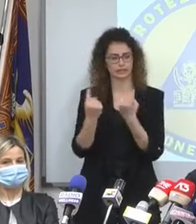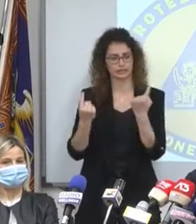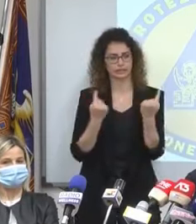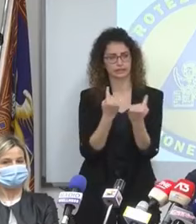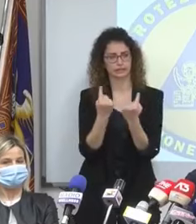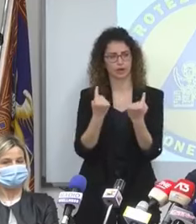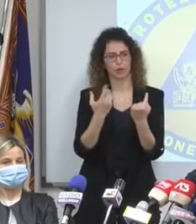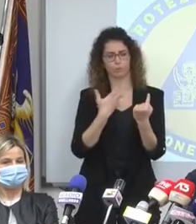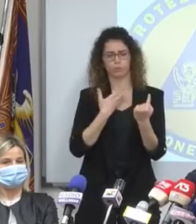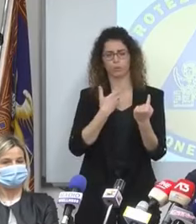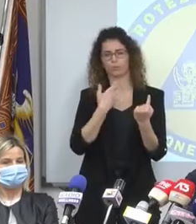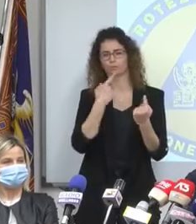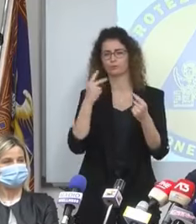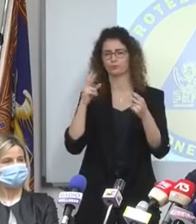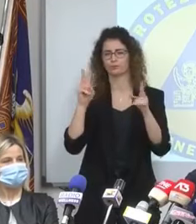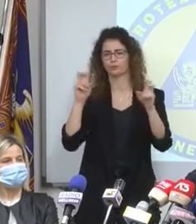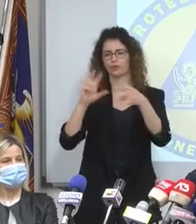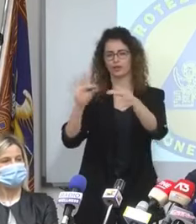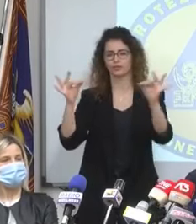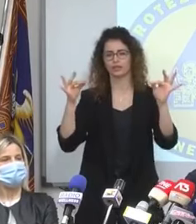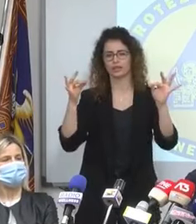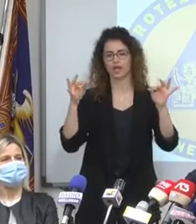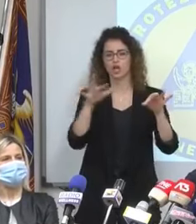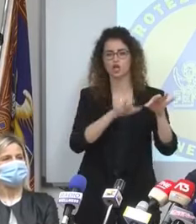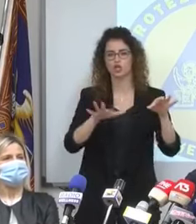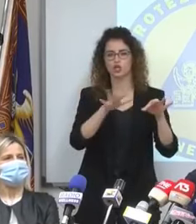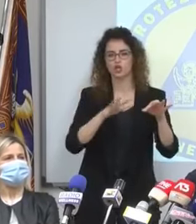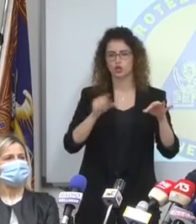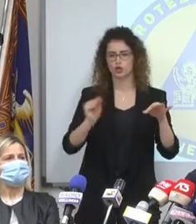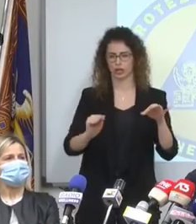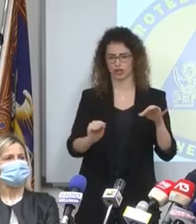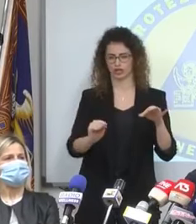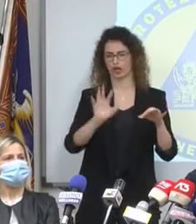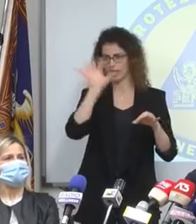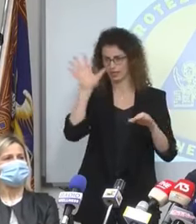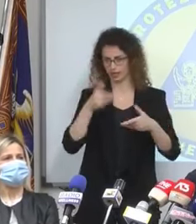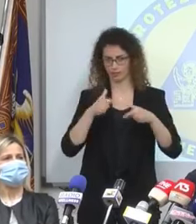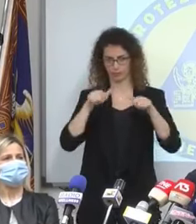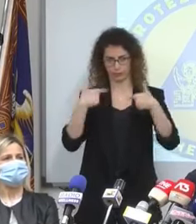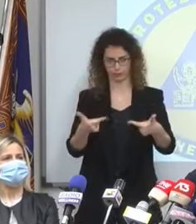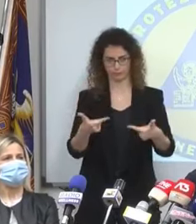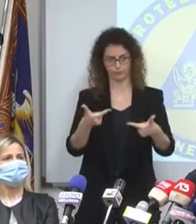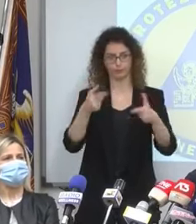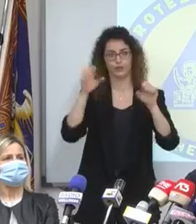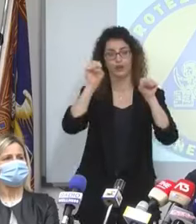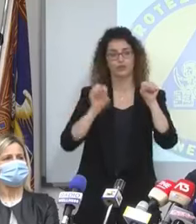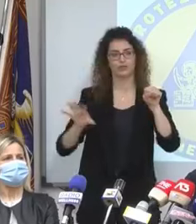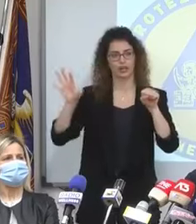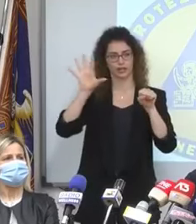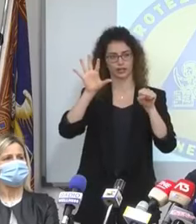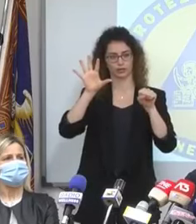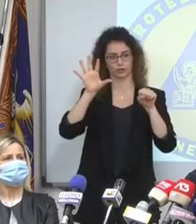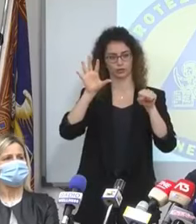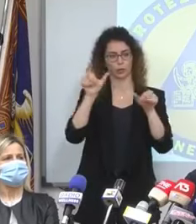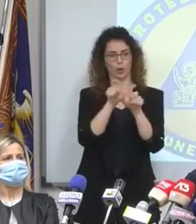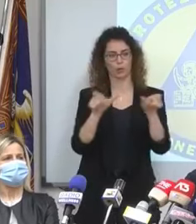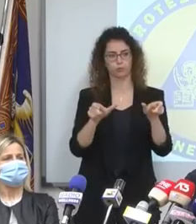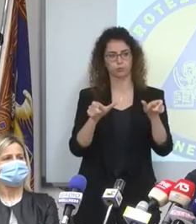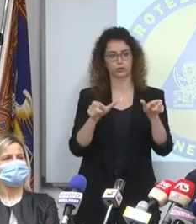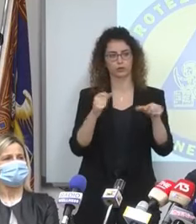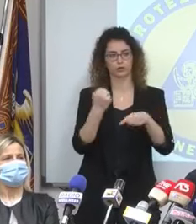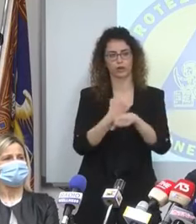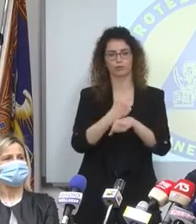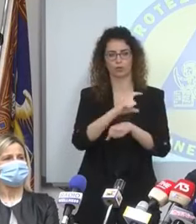definire delle zone grigie. Faccio un esempio: nel Veneto ad esempio il personale comunale